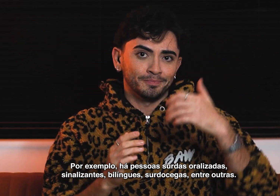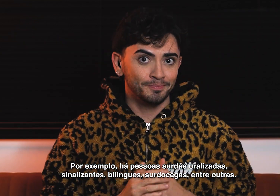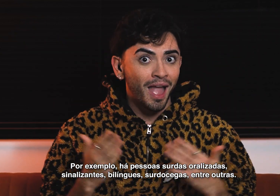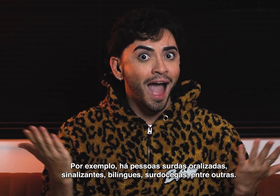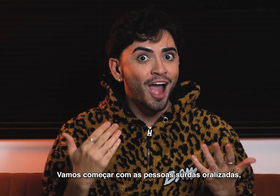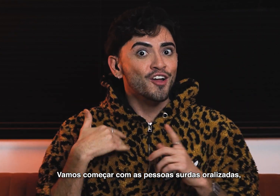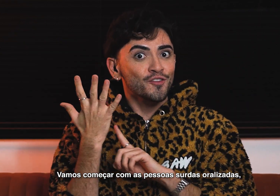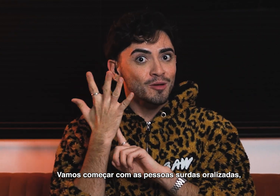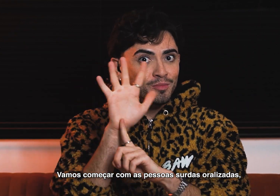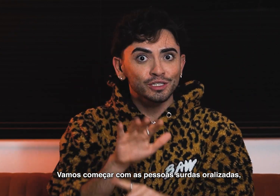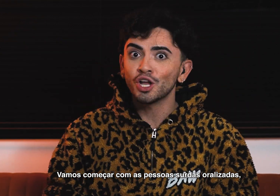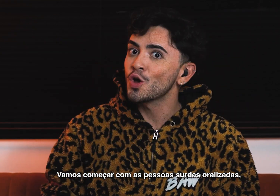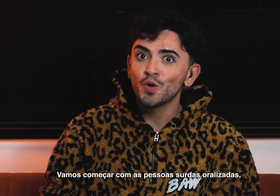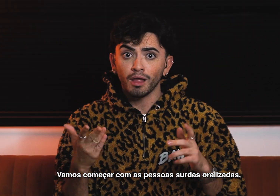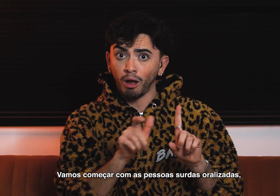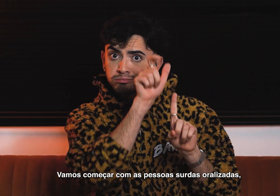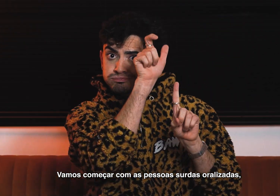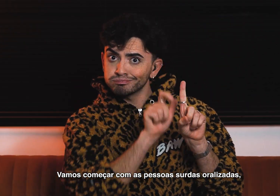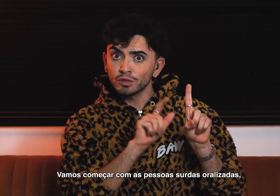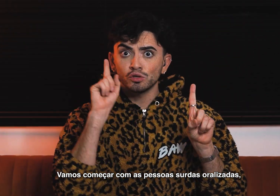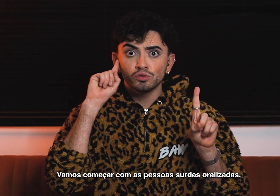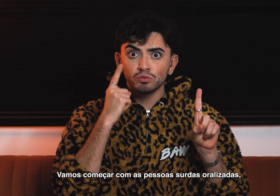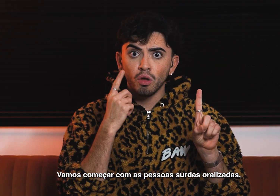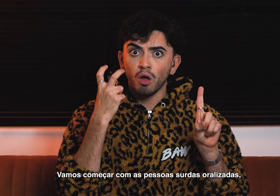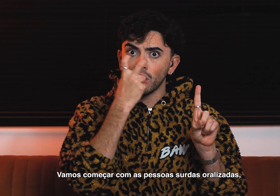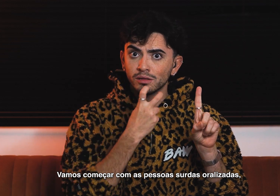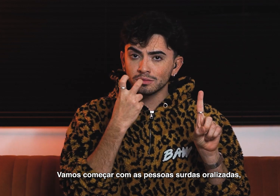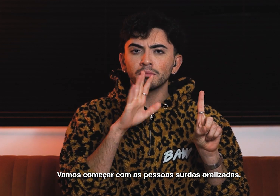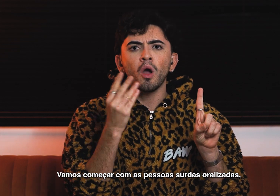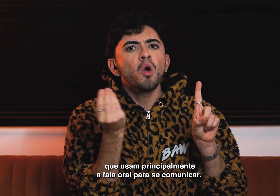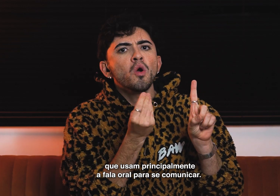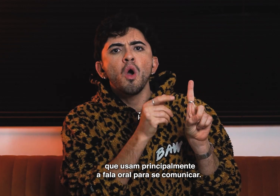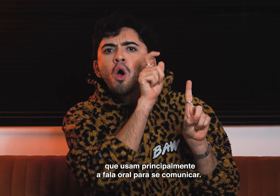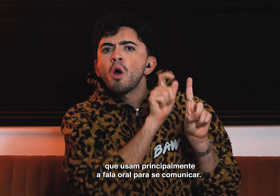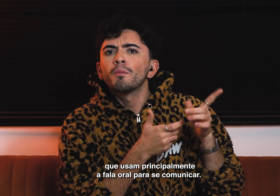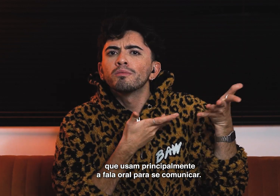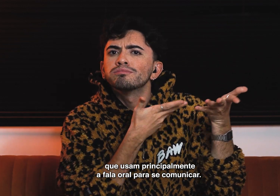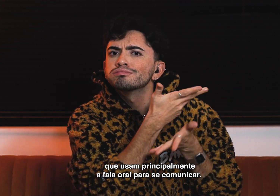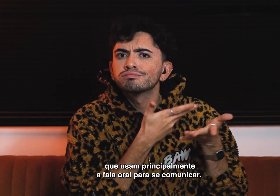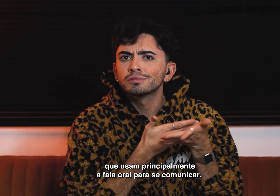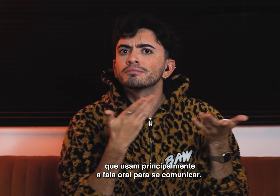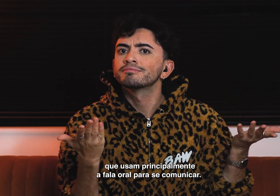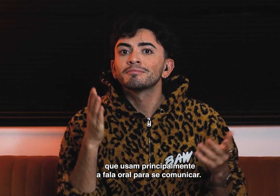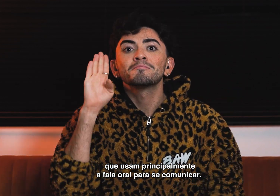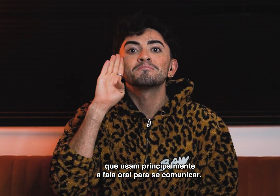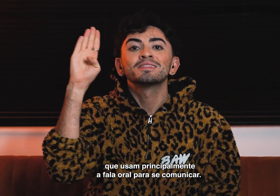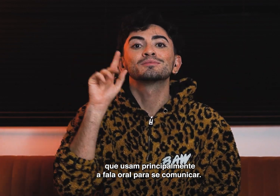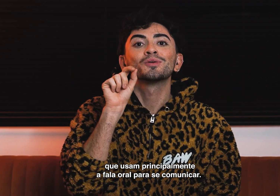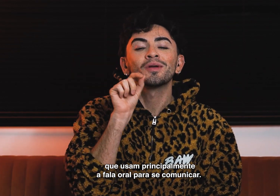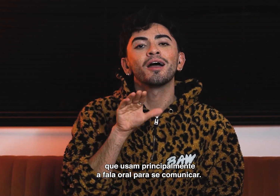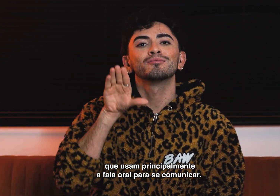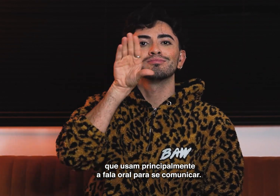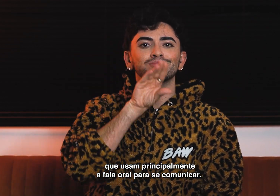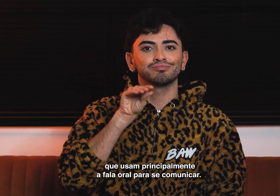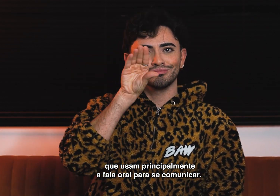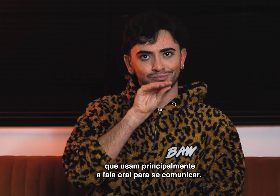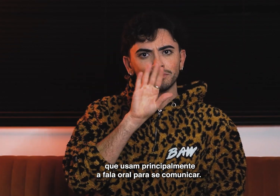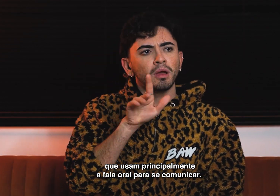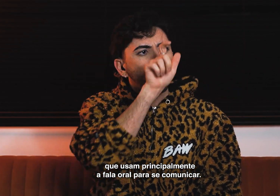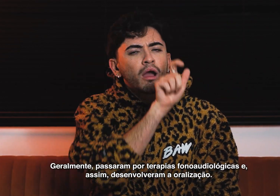e entre outras. Vamos começar com as pessoas surdas oralizadas, que usam principalmente a fala oral para se